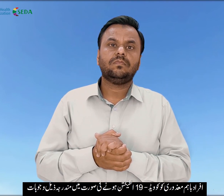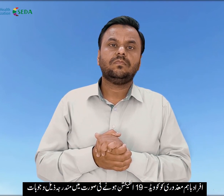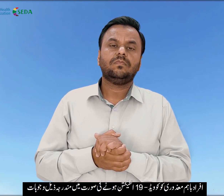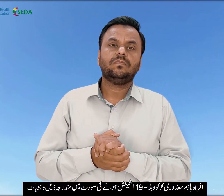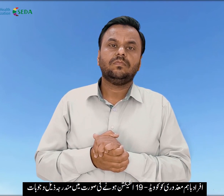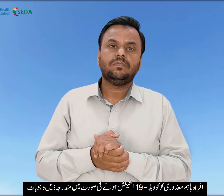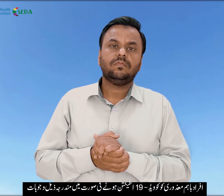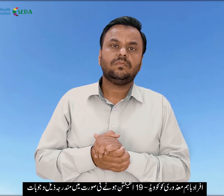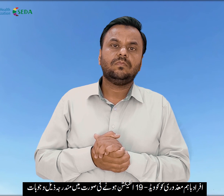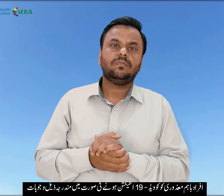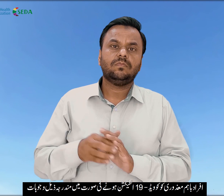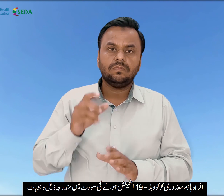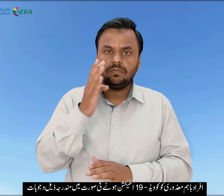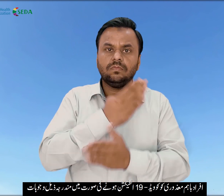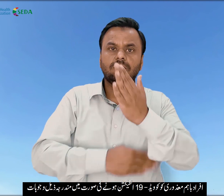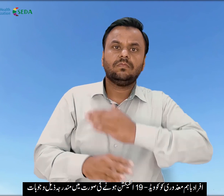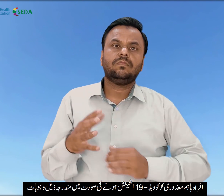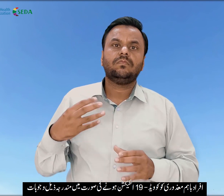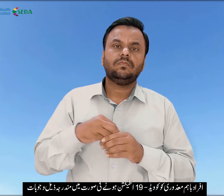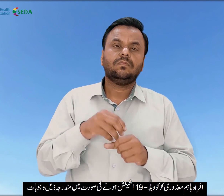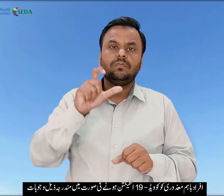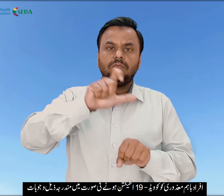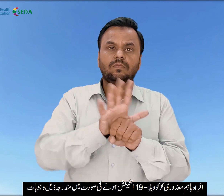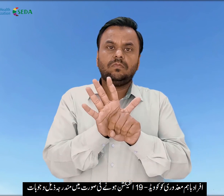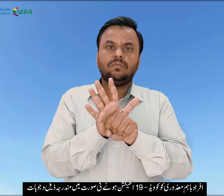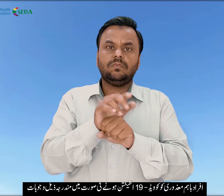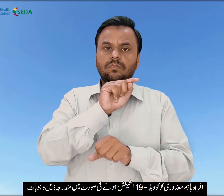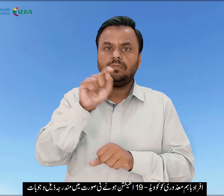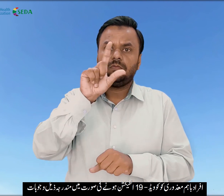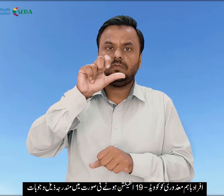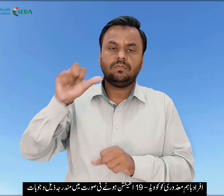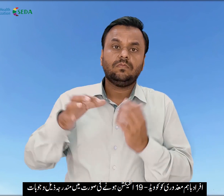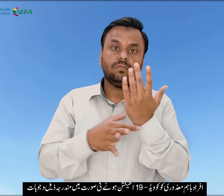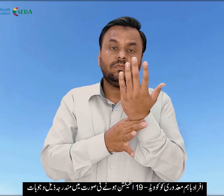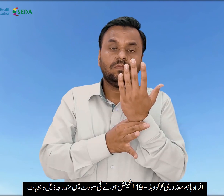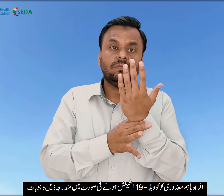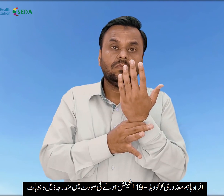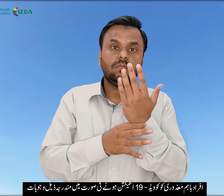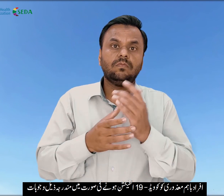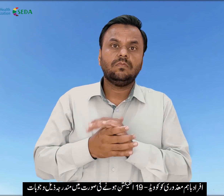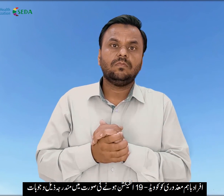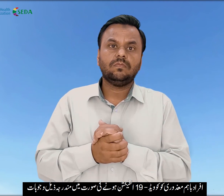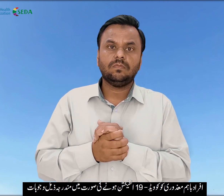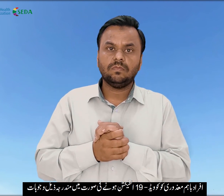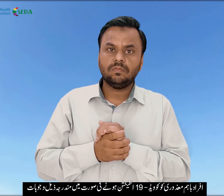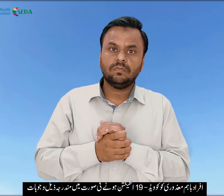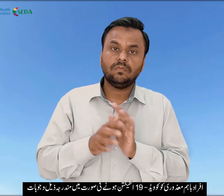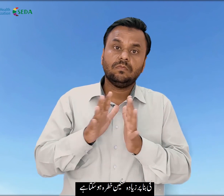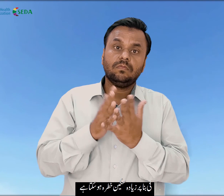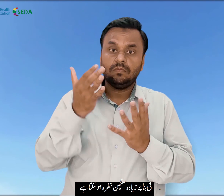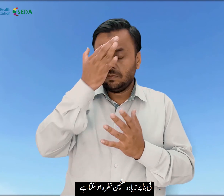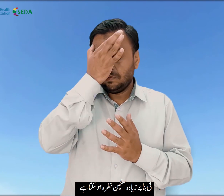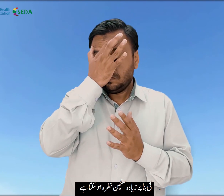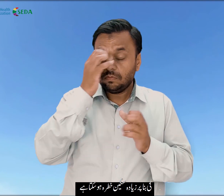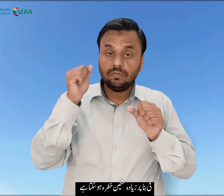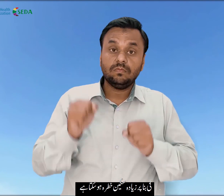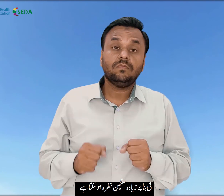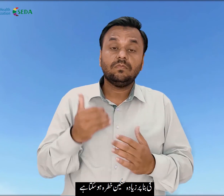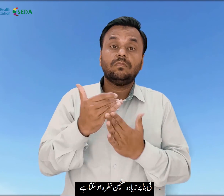افراد باہم معذوری کو کووڈ-19 انفیکشن ہونے کی صورت میں مندرجہ ذیل وجوہات کی بنا پر